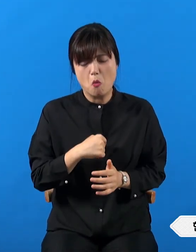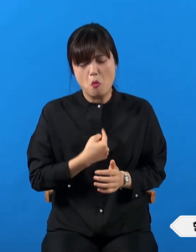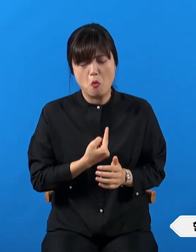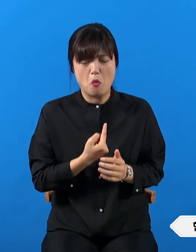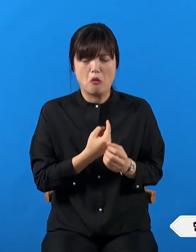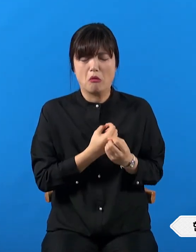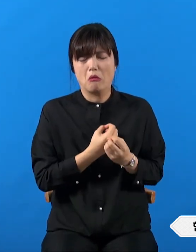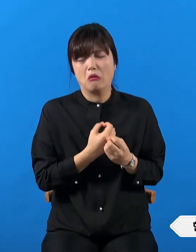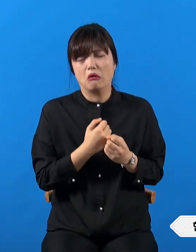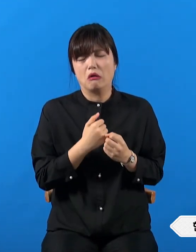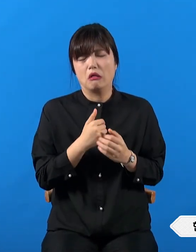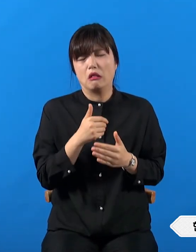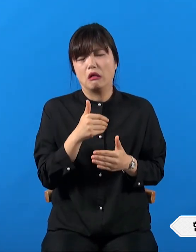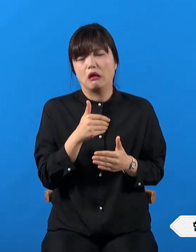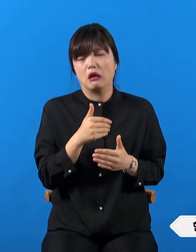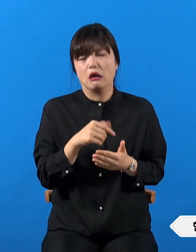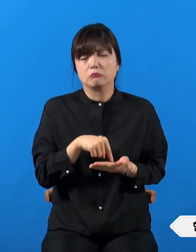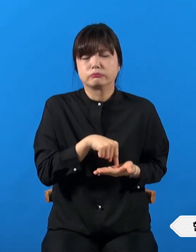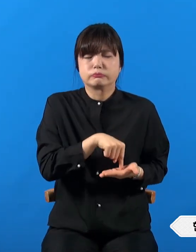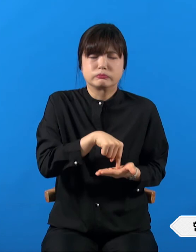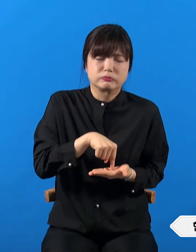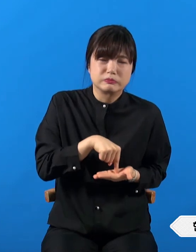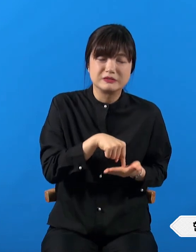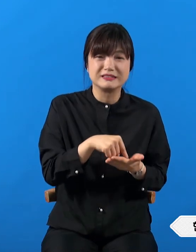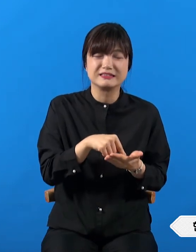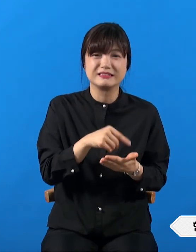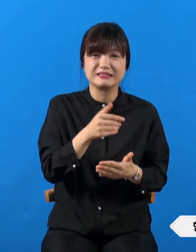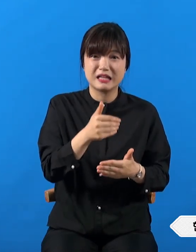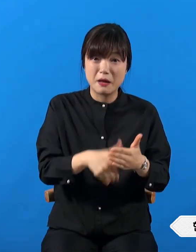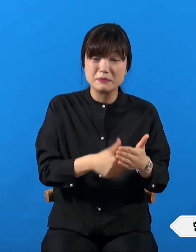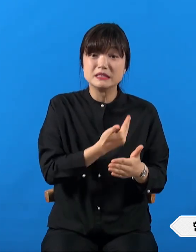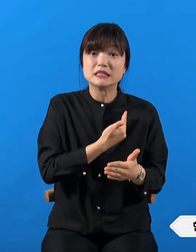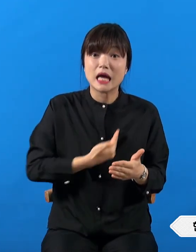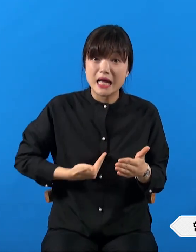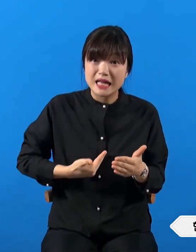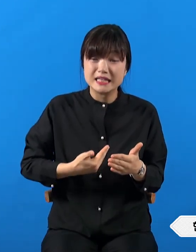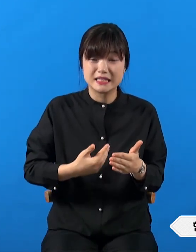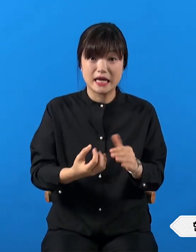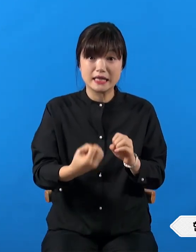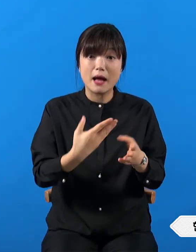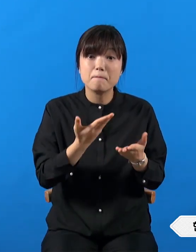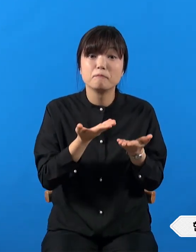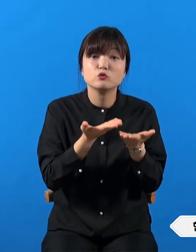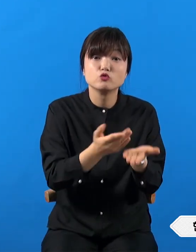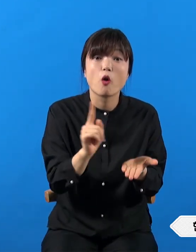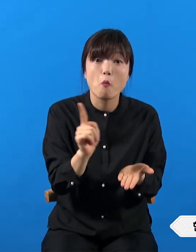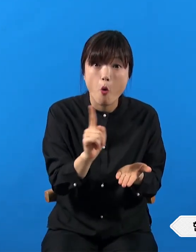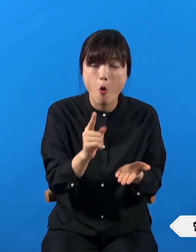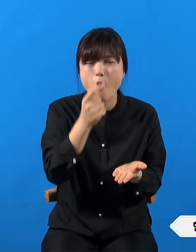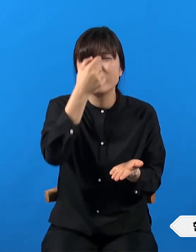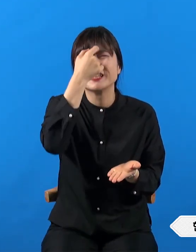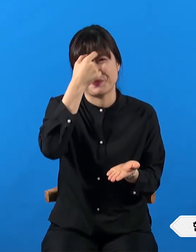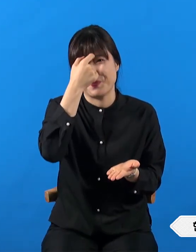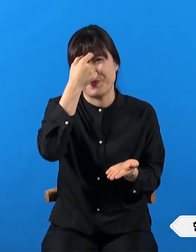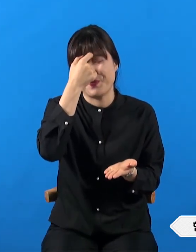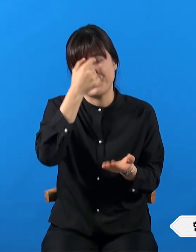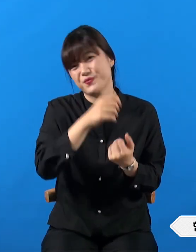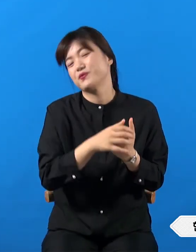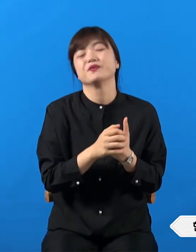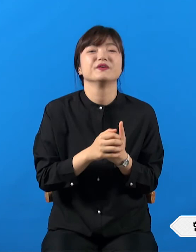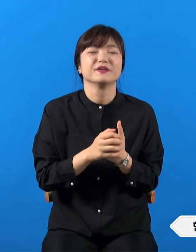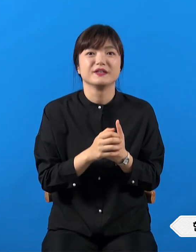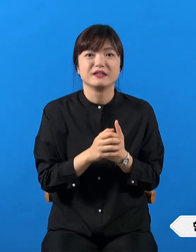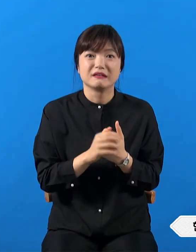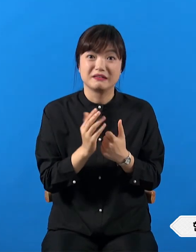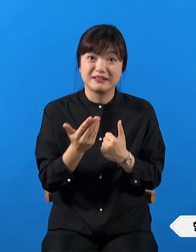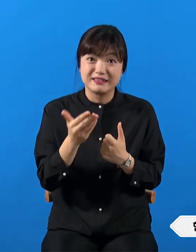홀로 남겨지게 될 제자들을 위한 예수님의 해답은 기도였습니다.